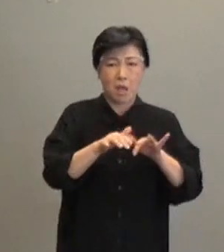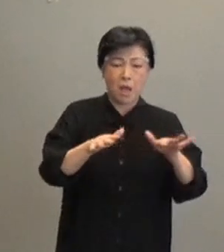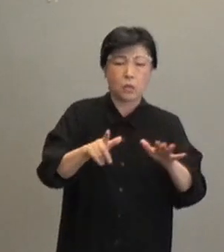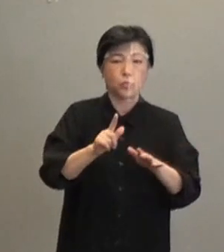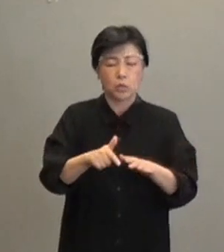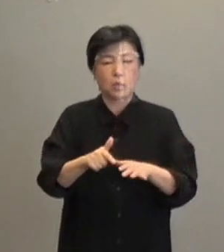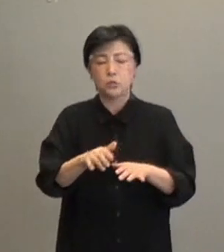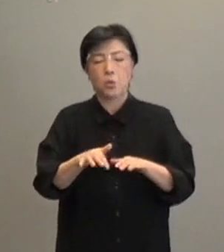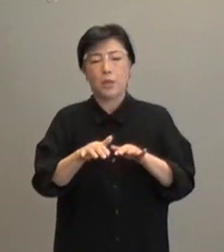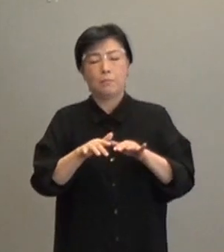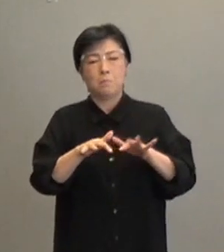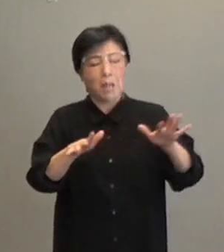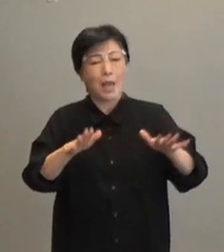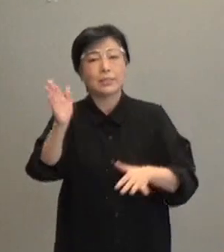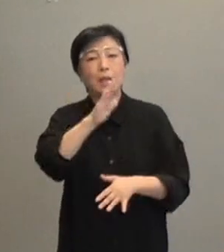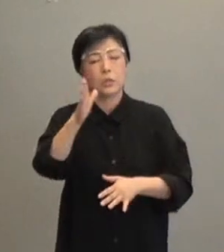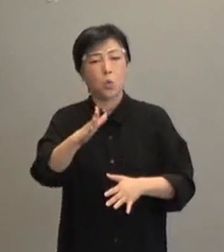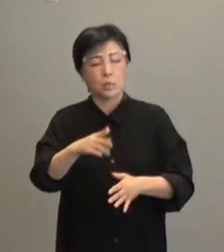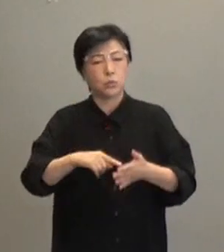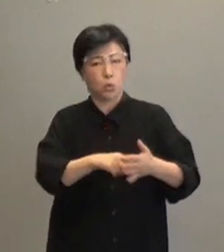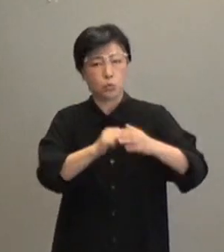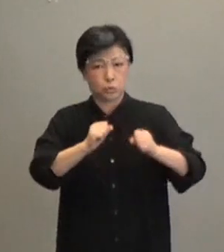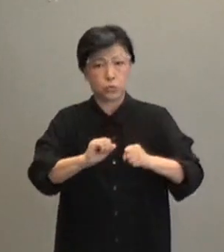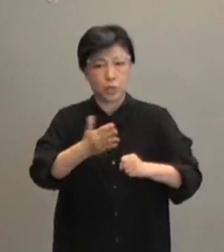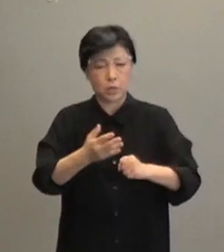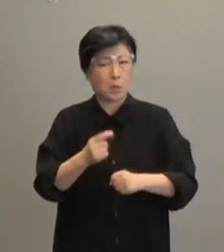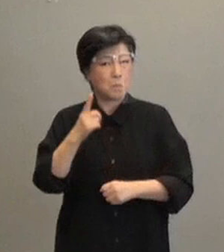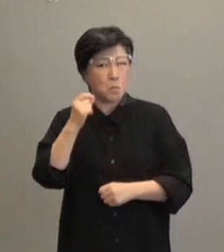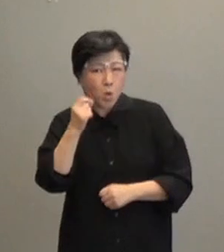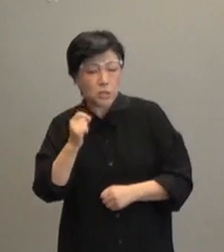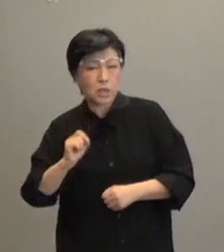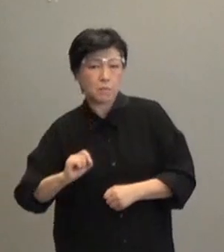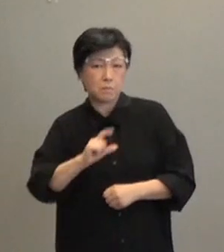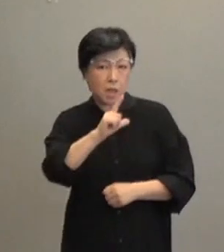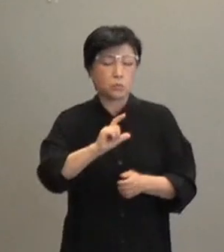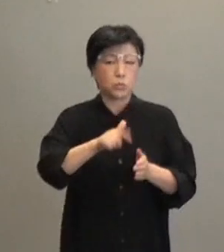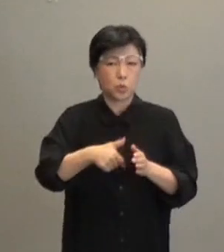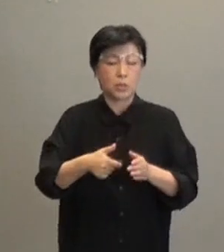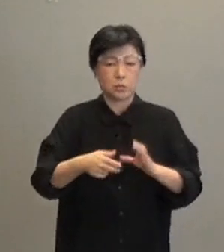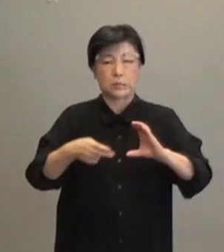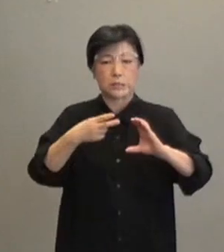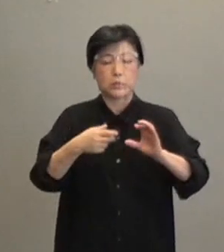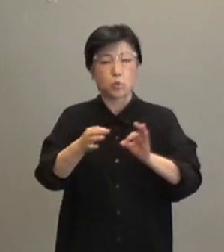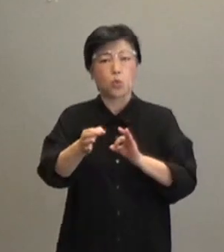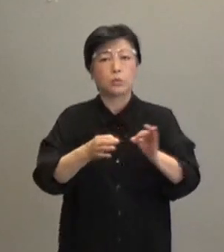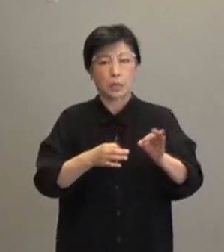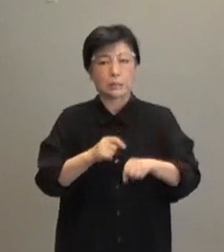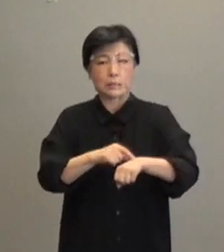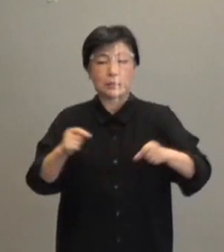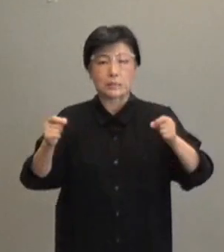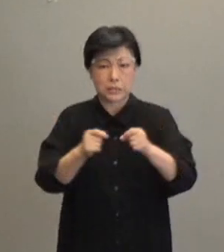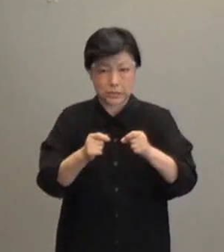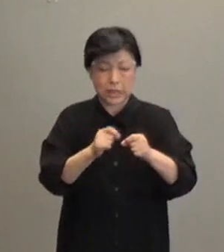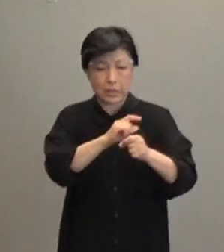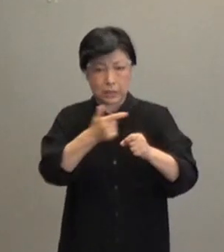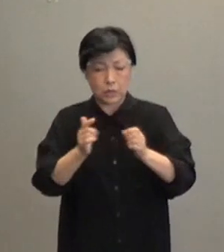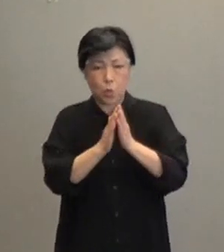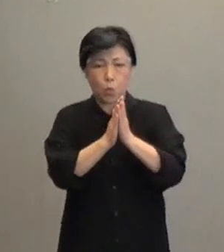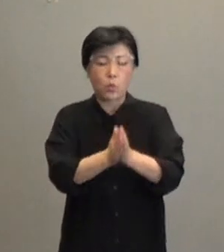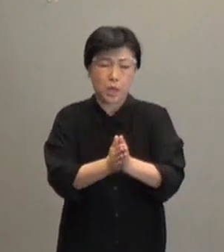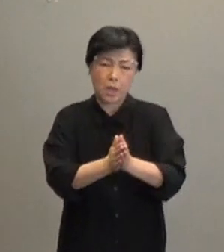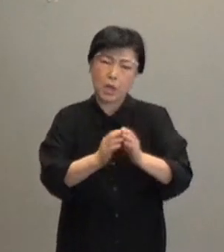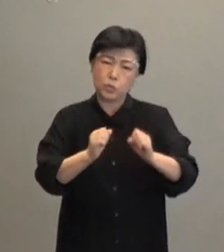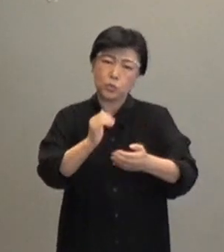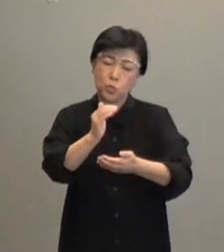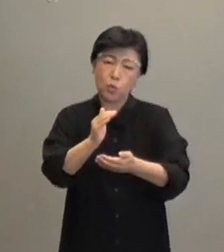はそうならないように努力はしますけれども、もしそうなった場合また飲食店に対してですね、時短等のお願いをせざるを得ない局面